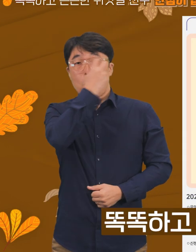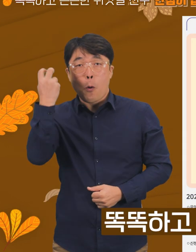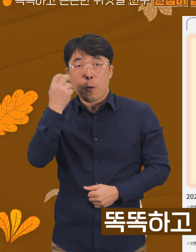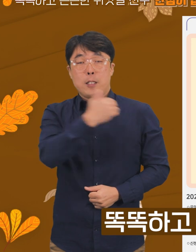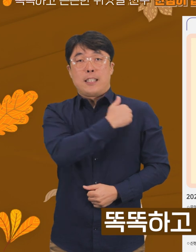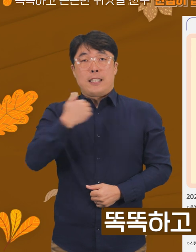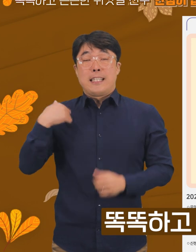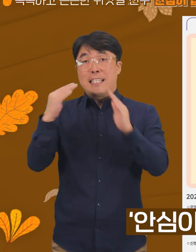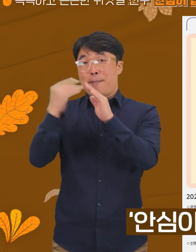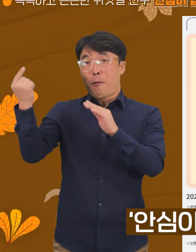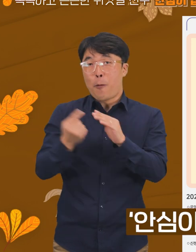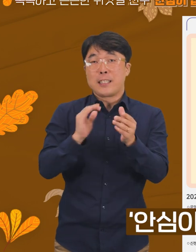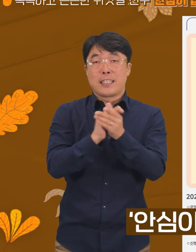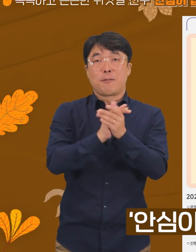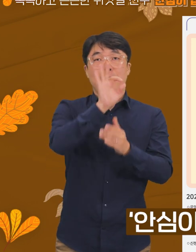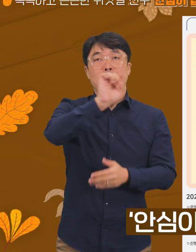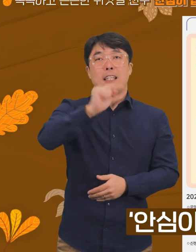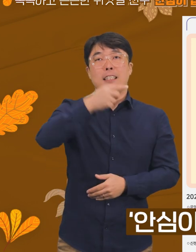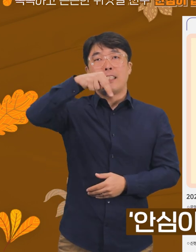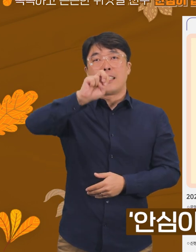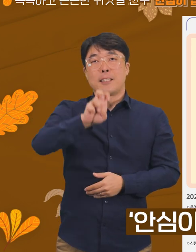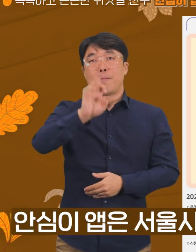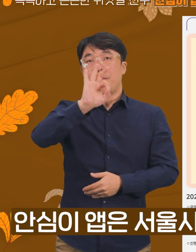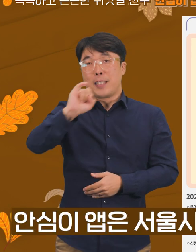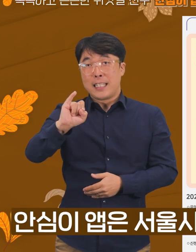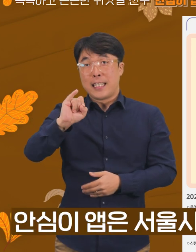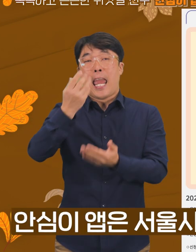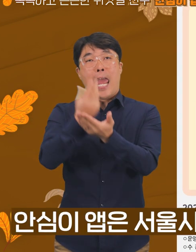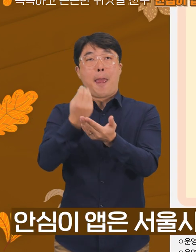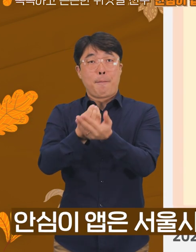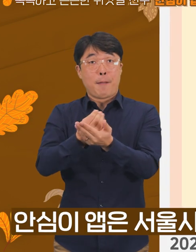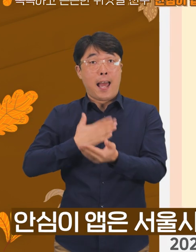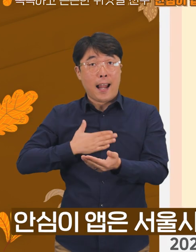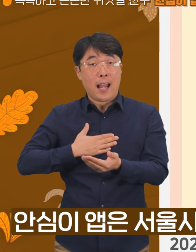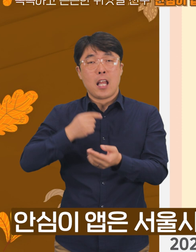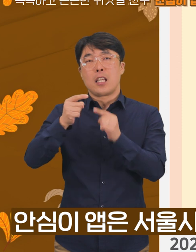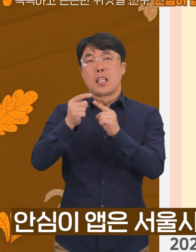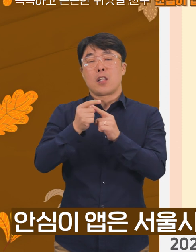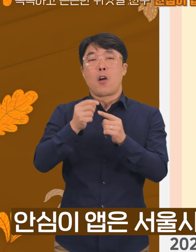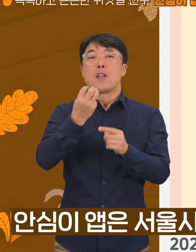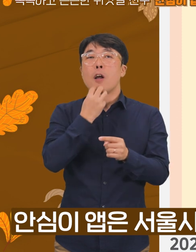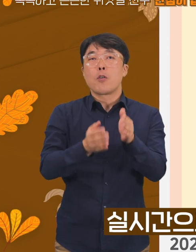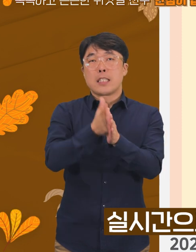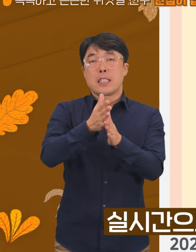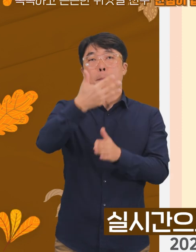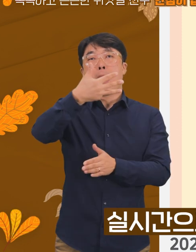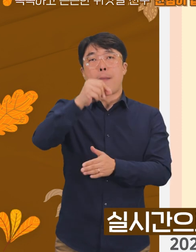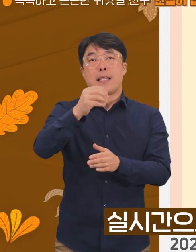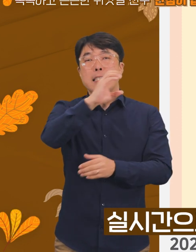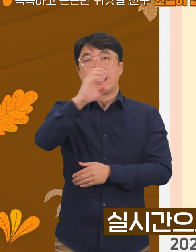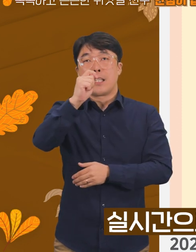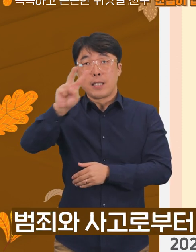똑똑하고 든든한 귀갓길 친구 안심이 앱을 아시나요? 안심이 앱은 서울시 8만 대의 CCTV를 연결하여